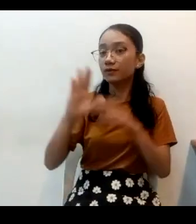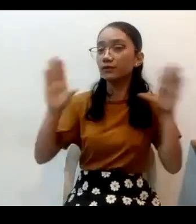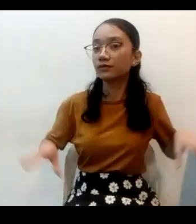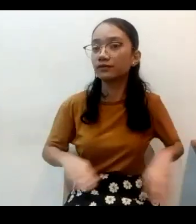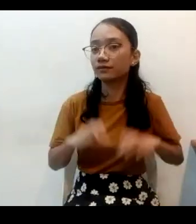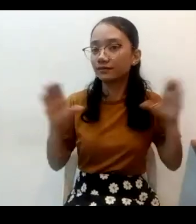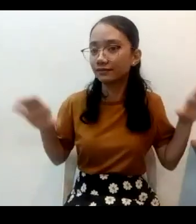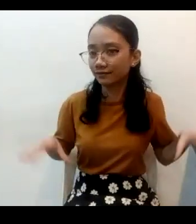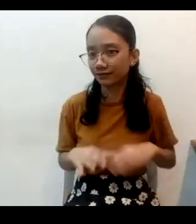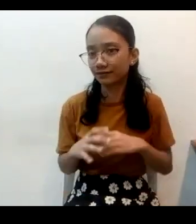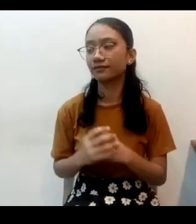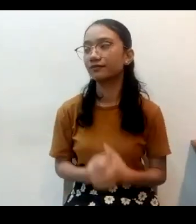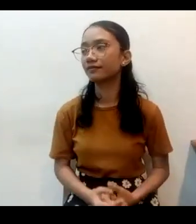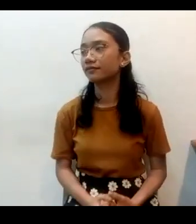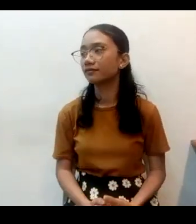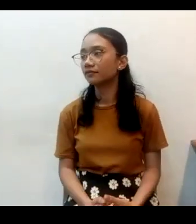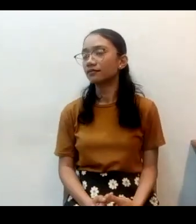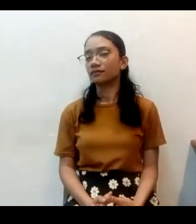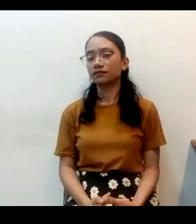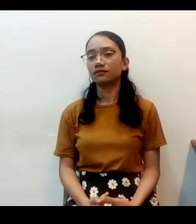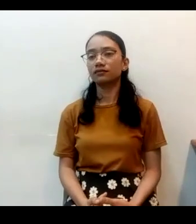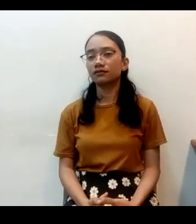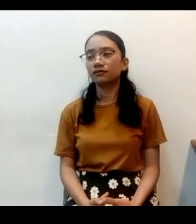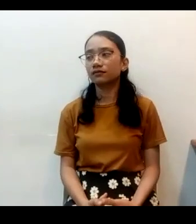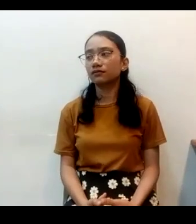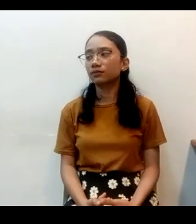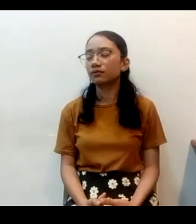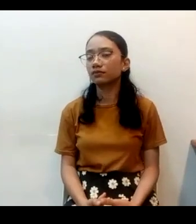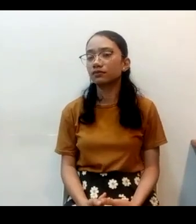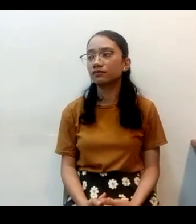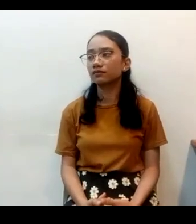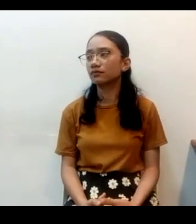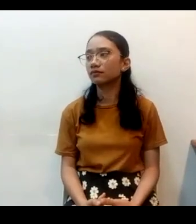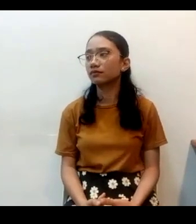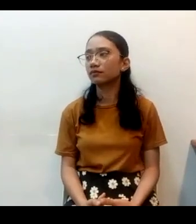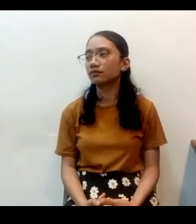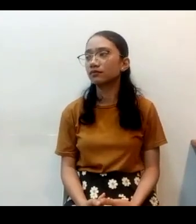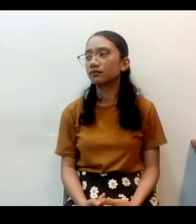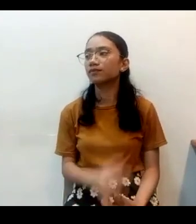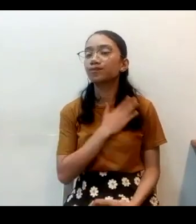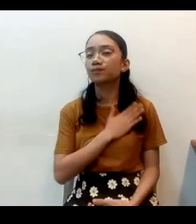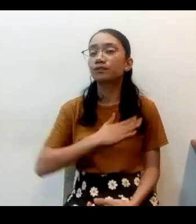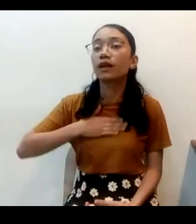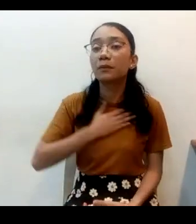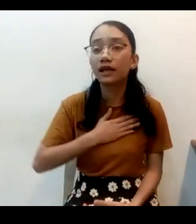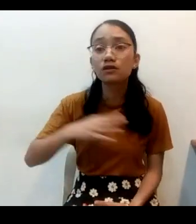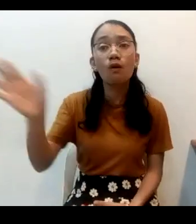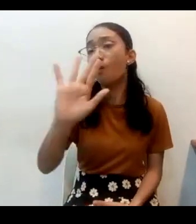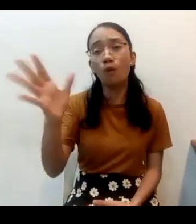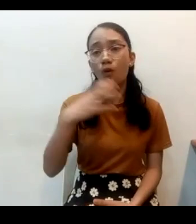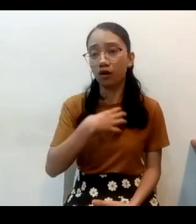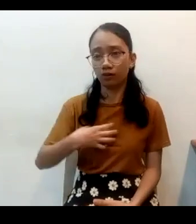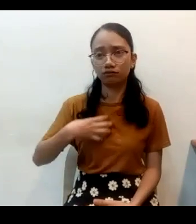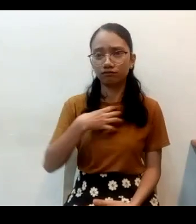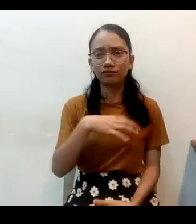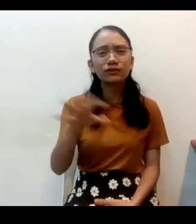isang taong ipinanganak na bulag, atin po may papakita sa tao yung gawa ng Diyos. So please don't complain and find the